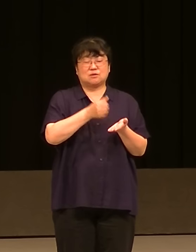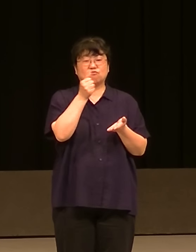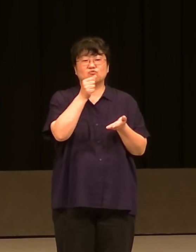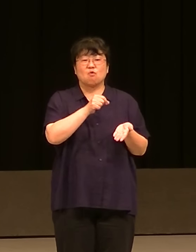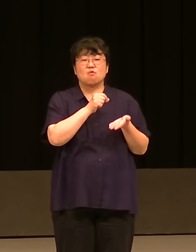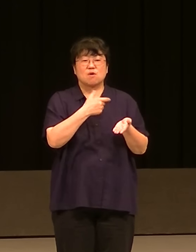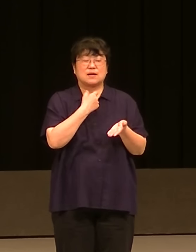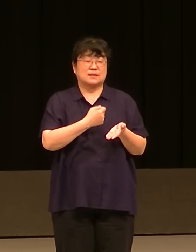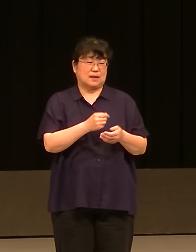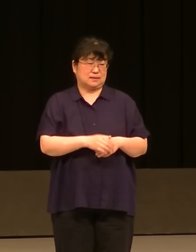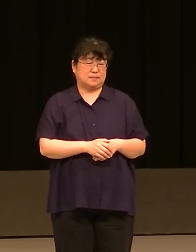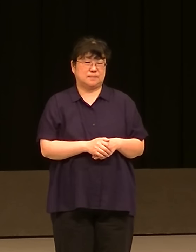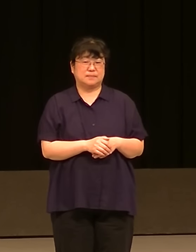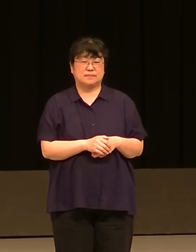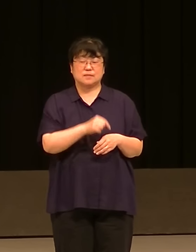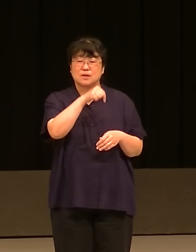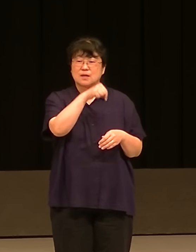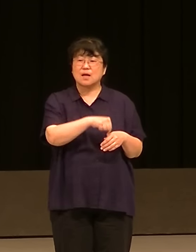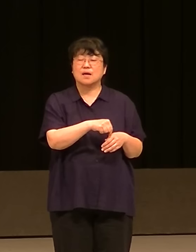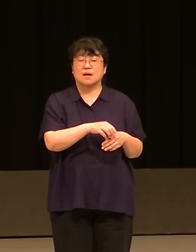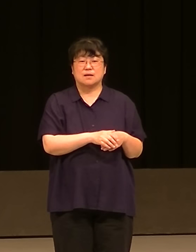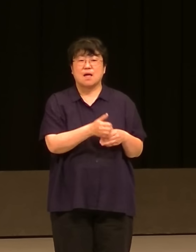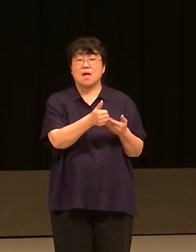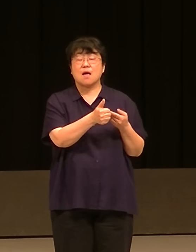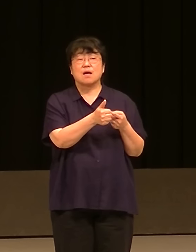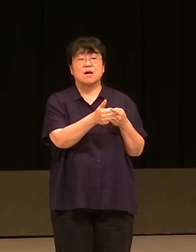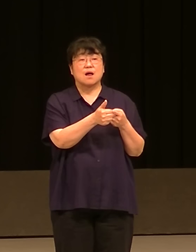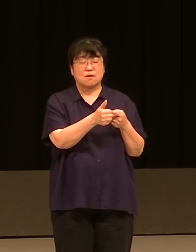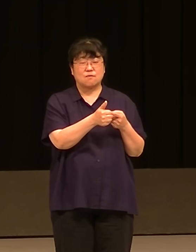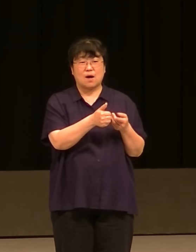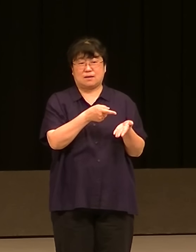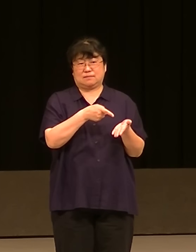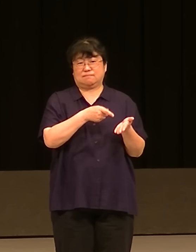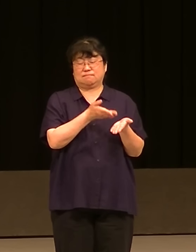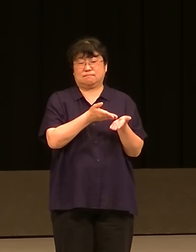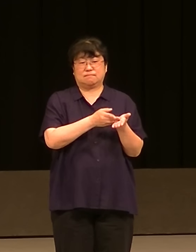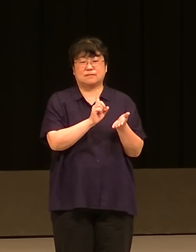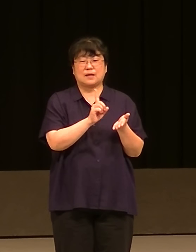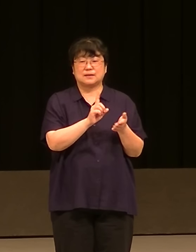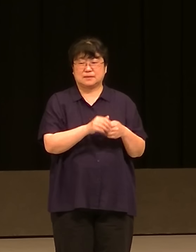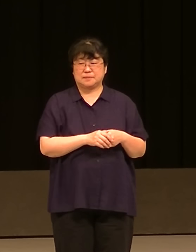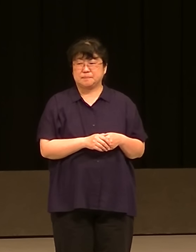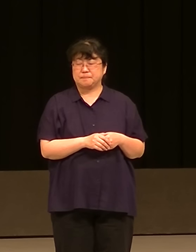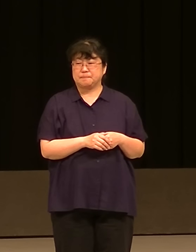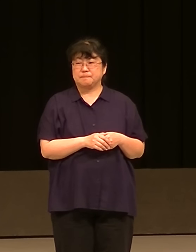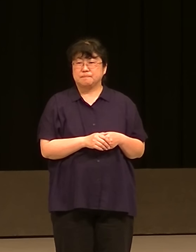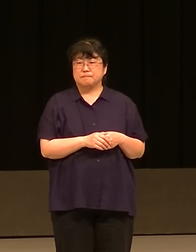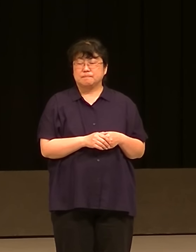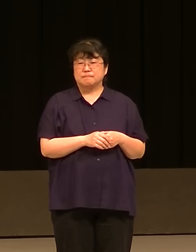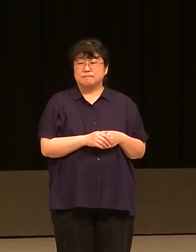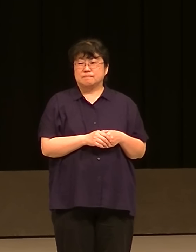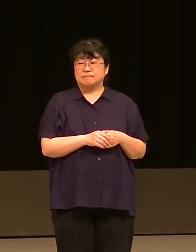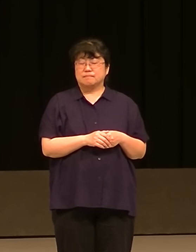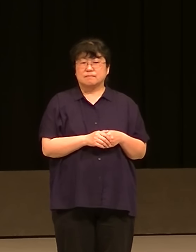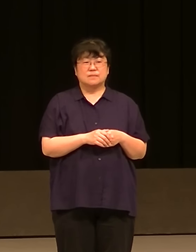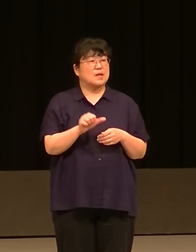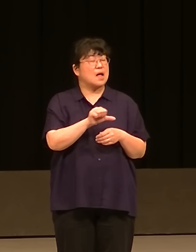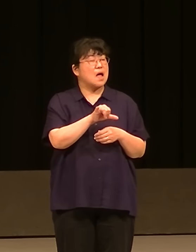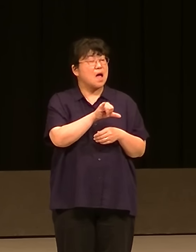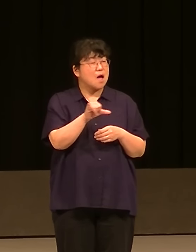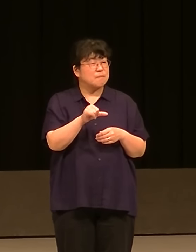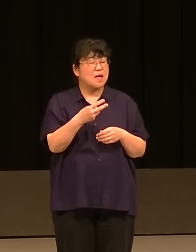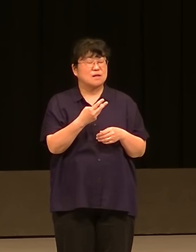いたしますと、その中で彼は、こういうふうに、申しました。アベノミク